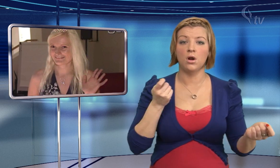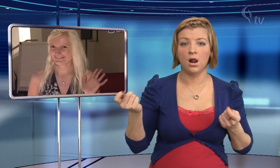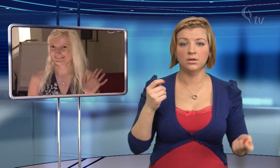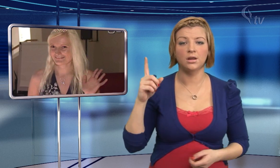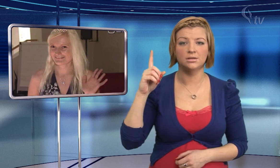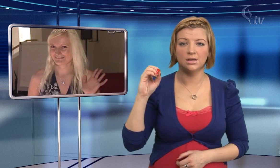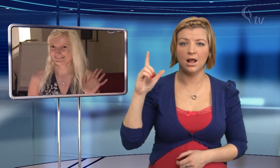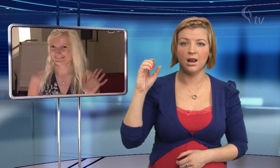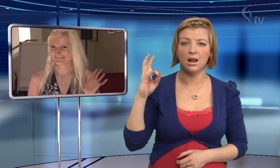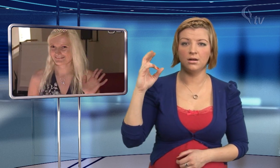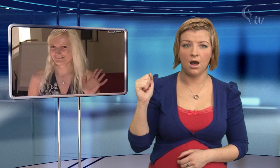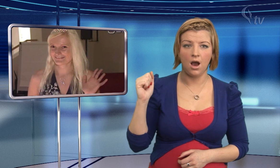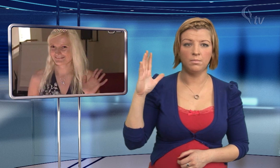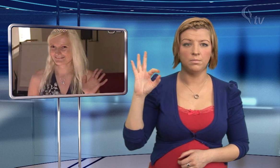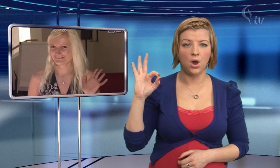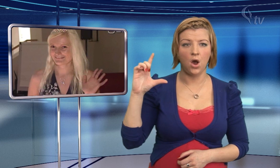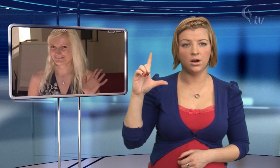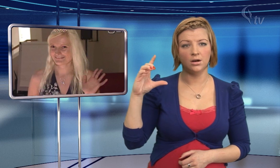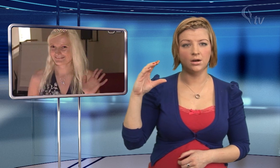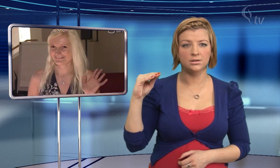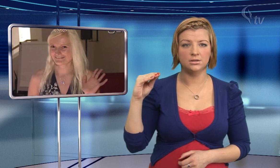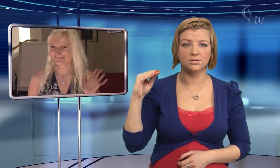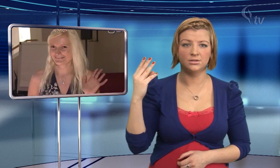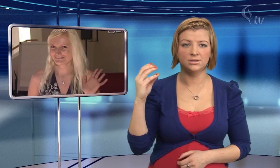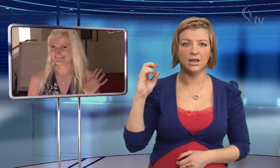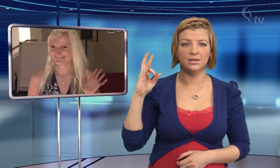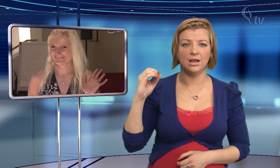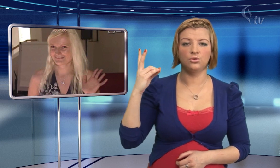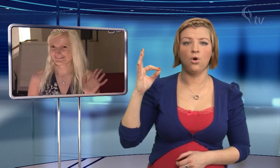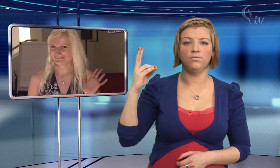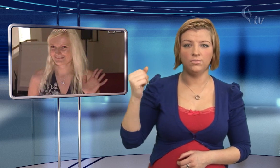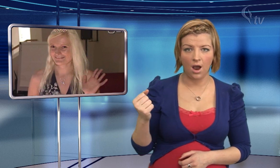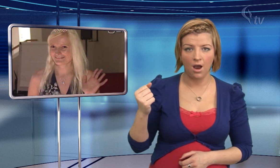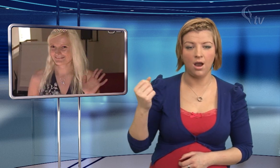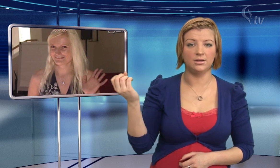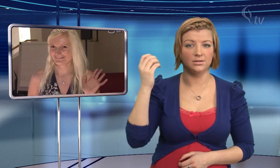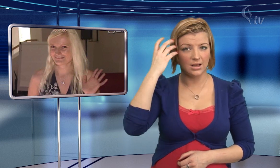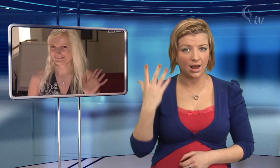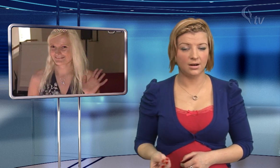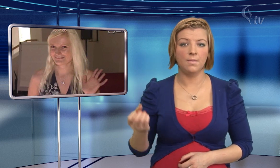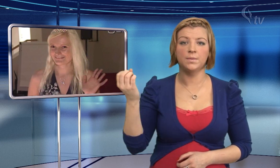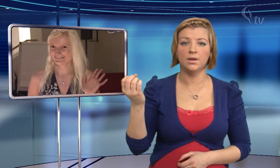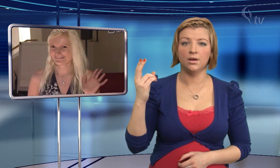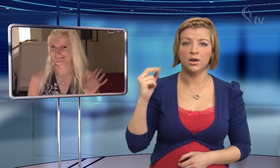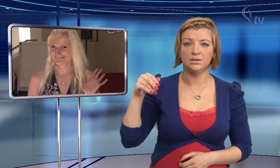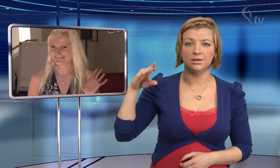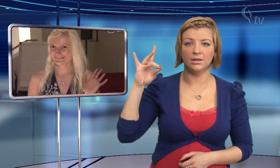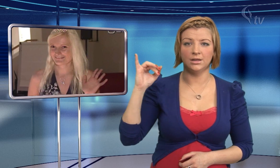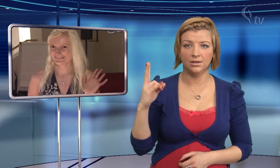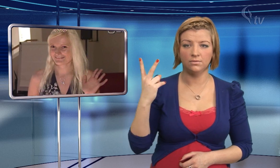Korraldajad Jelena Bolšetonova ja Katrin Vanagas rääkisid, et seekord oli võitjal võimalus valida kahe